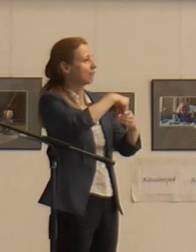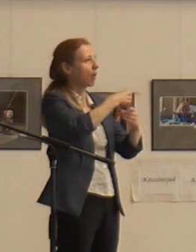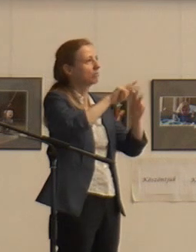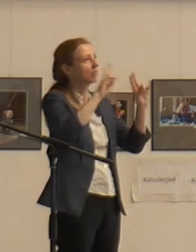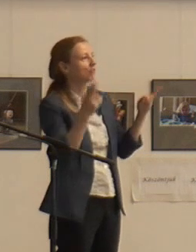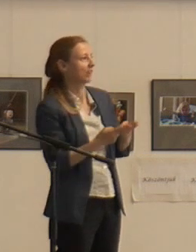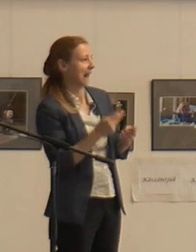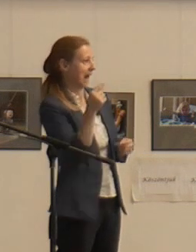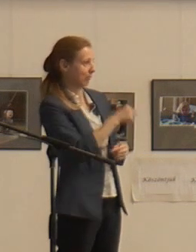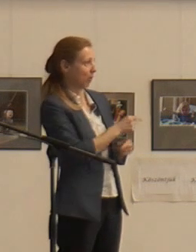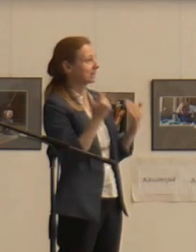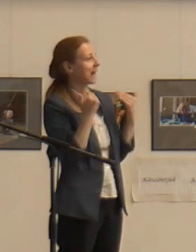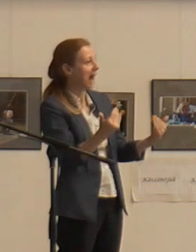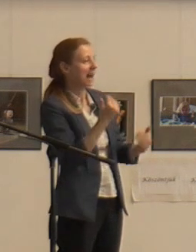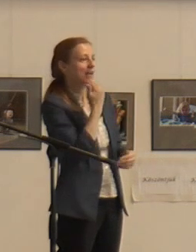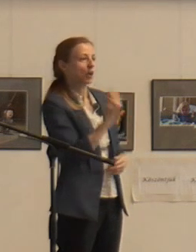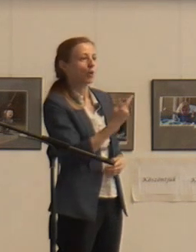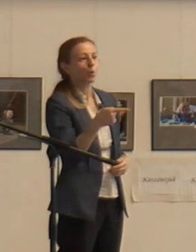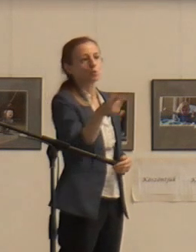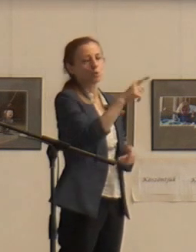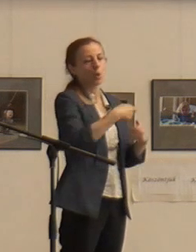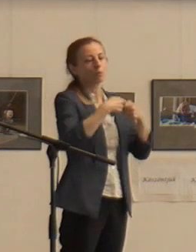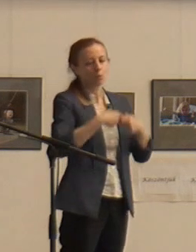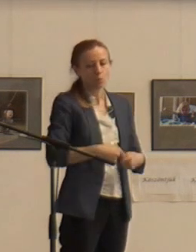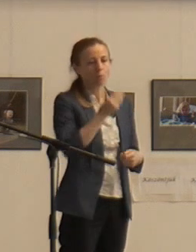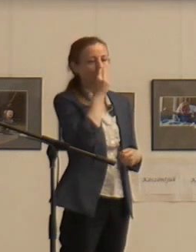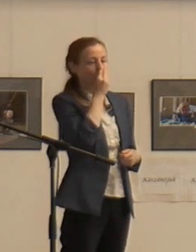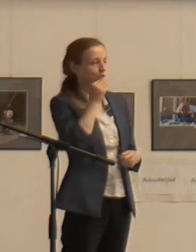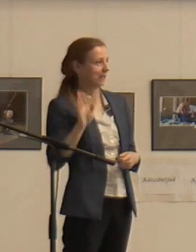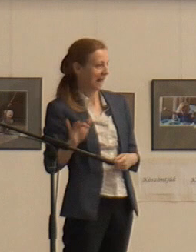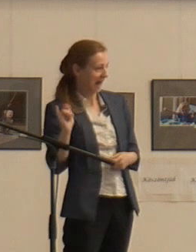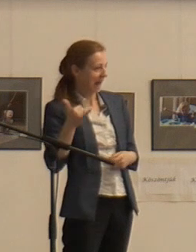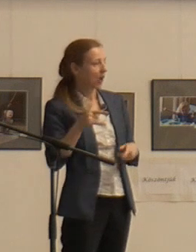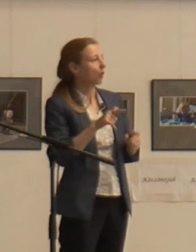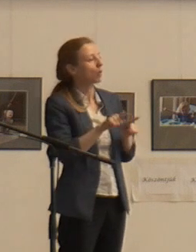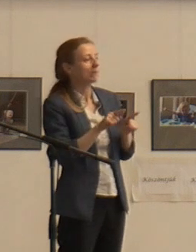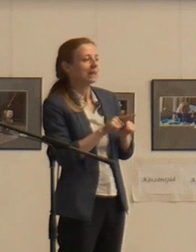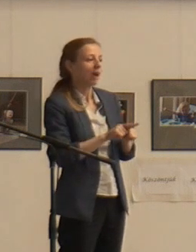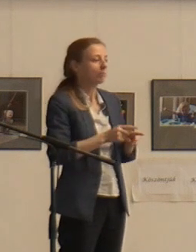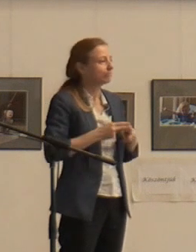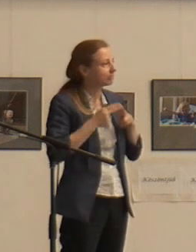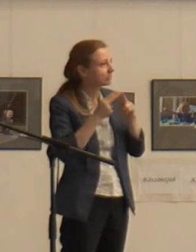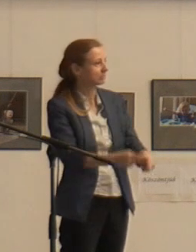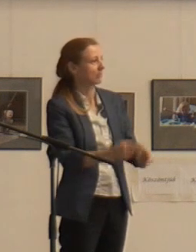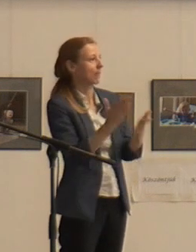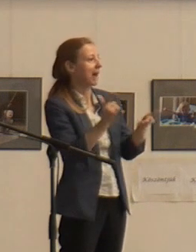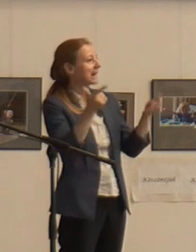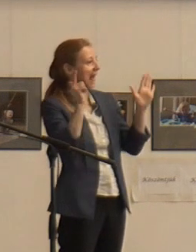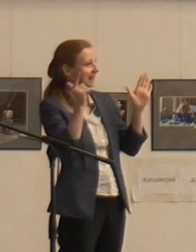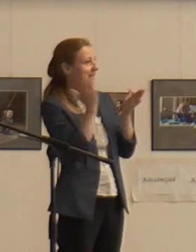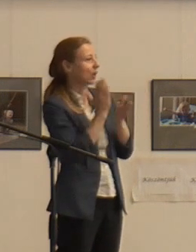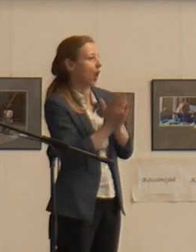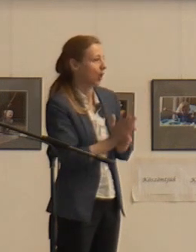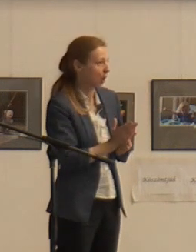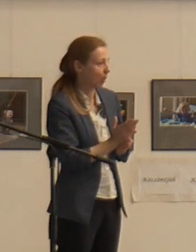világ. Hálásan köszönöm a klubnak azt, és Rózsikának azt, hogy felkarolta már 7. alkalommal,